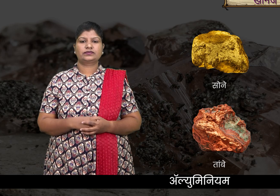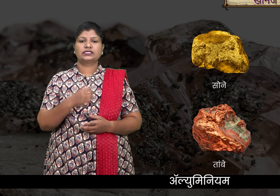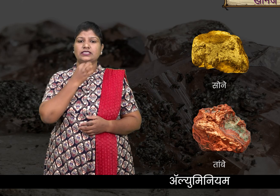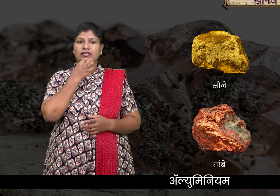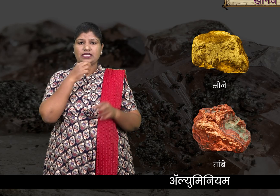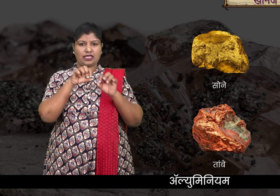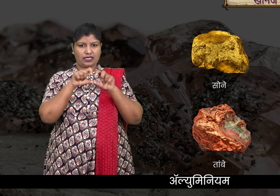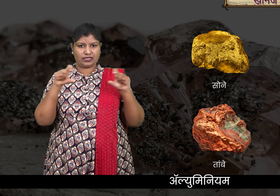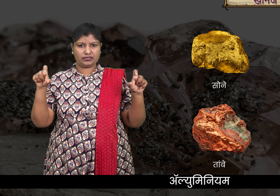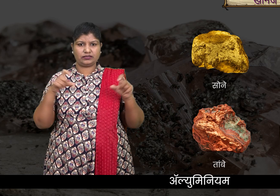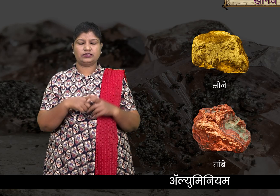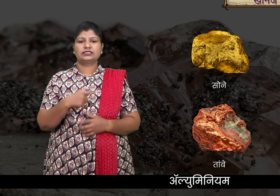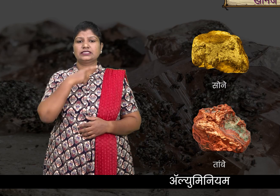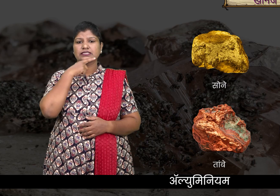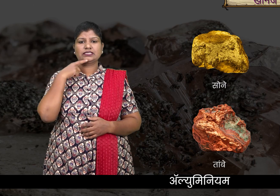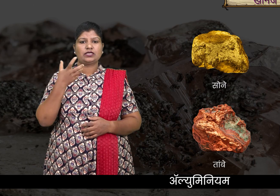ॲल्युमिनियम